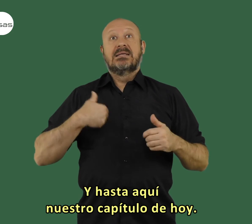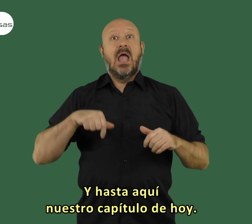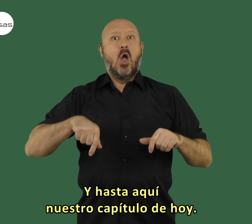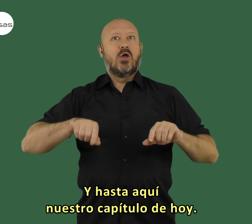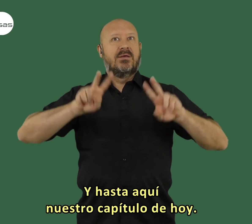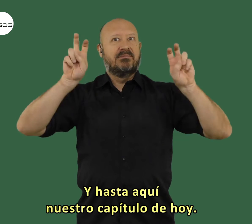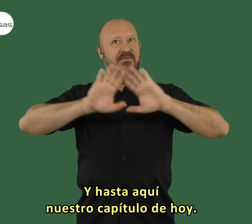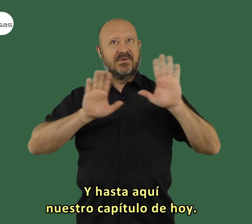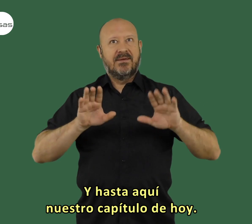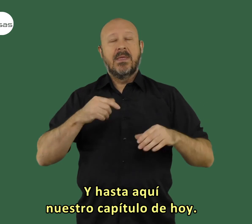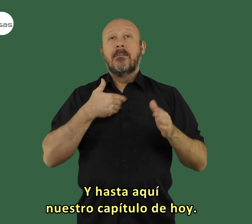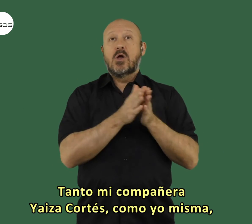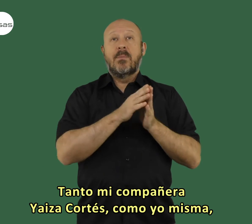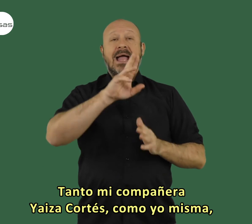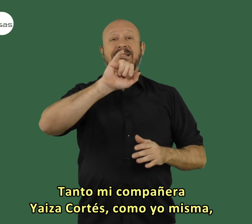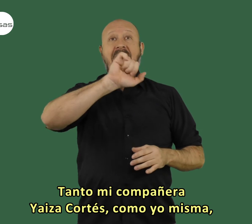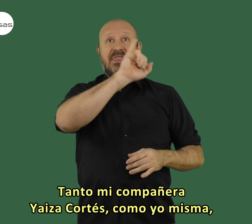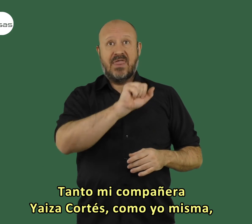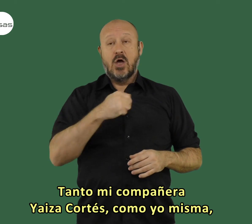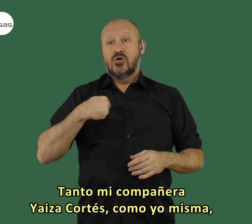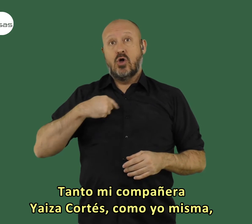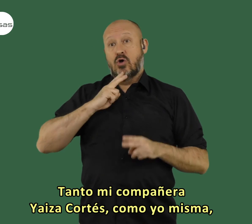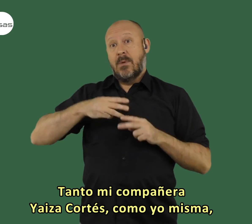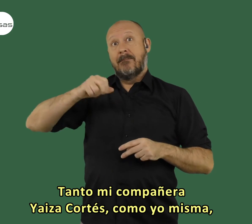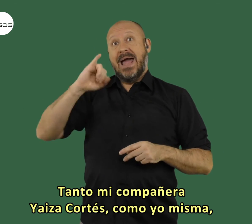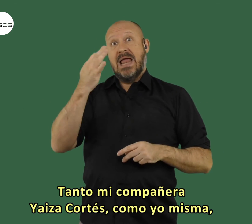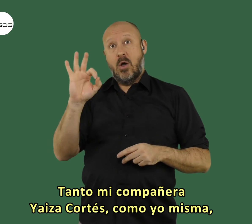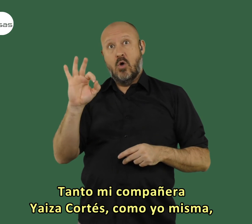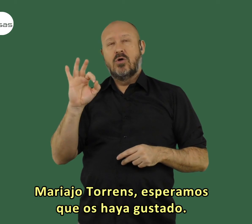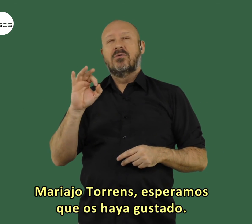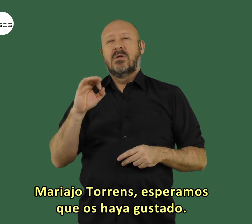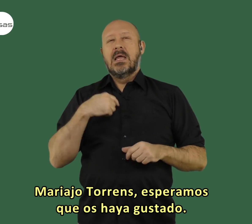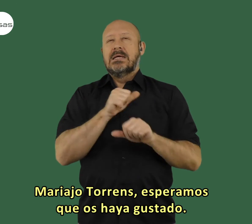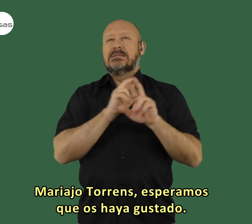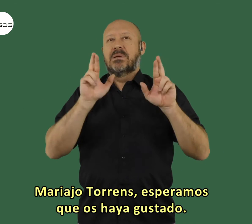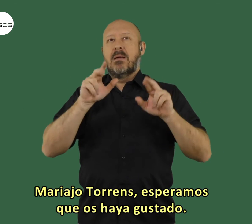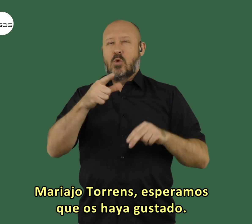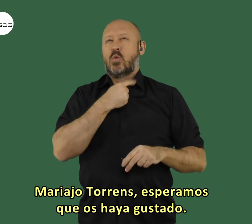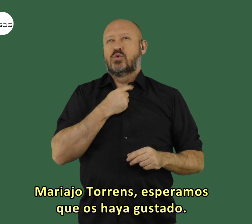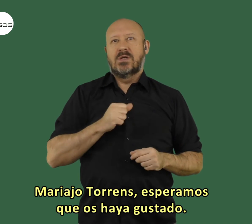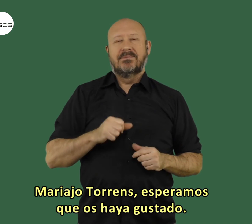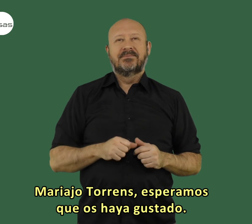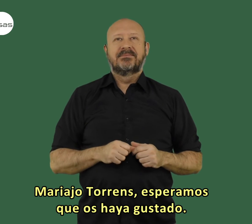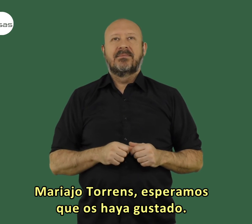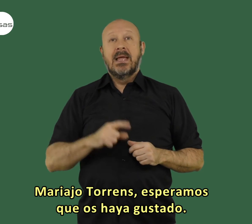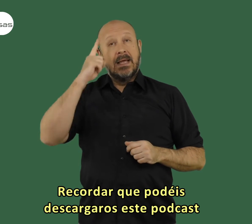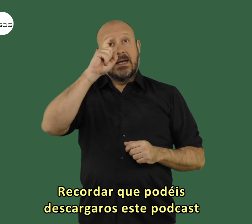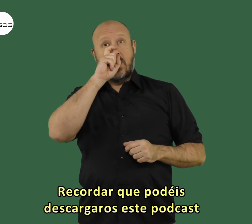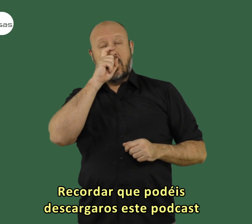Y hasta aquí nuestro capítulo de hoy. Tanto mi compañera Yaiza Cortés como yo misma, María J. Torrens, esperamos que os haya